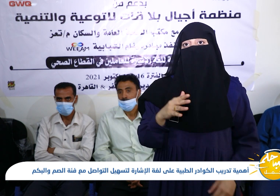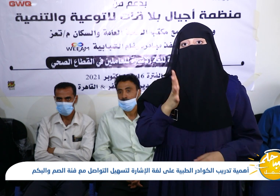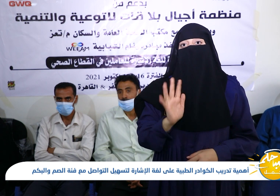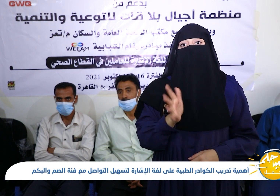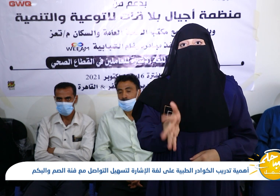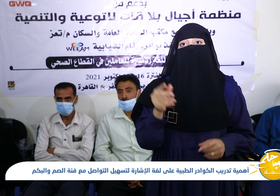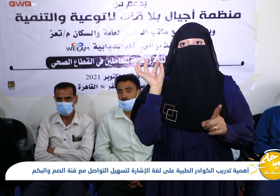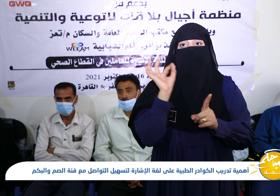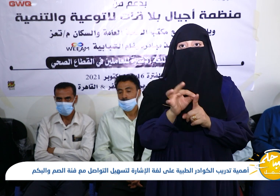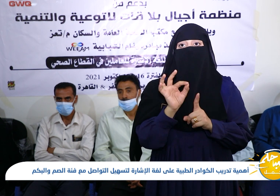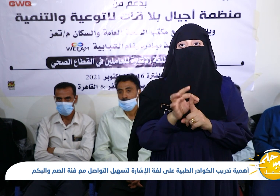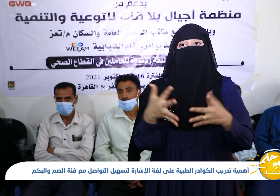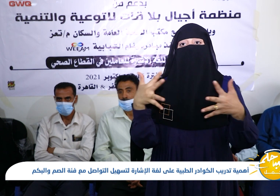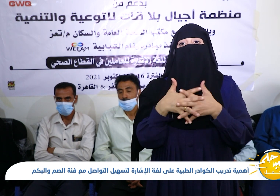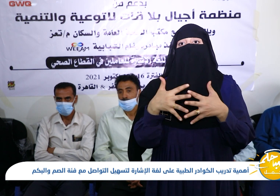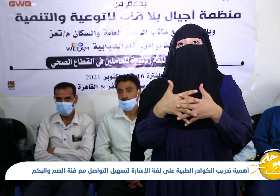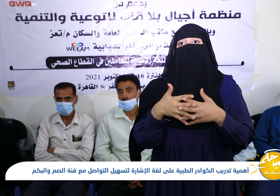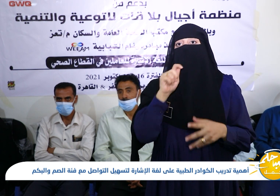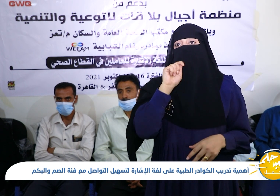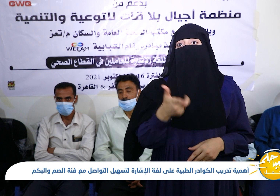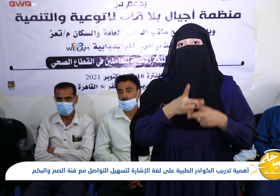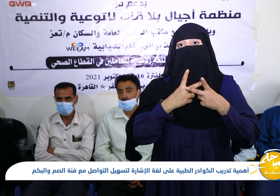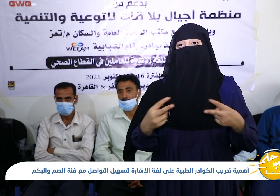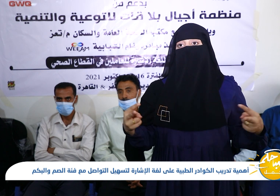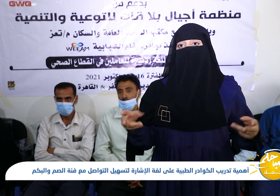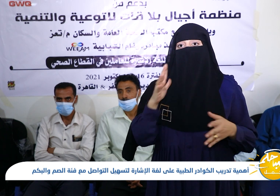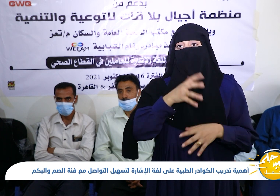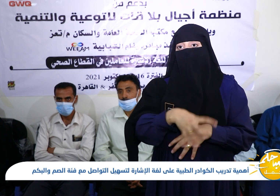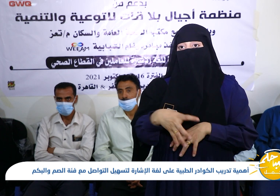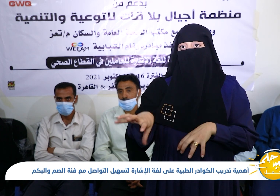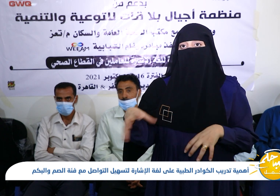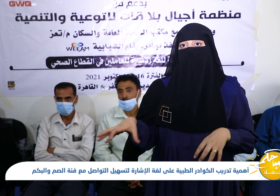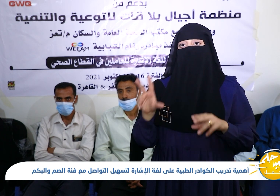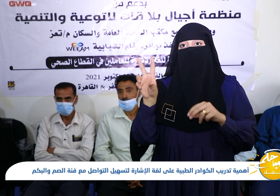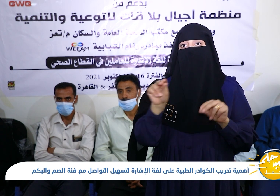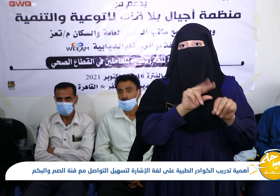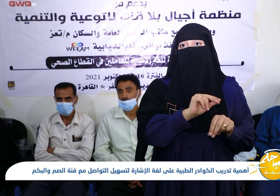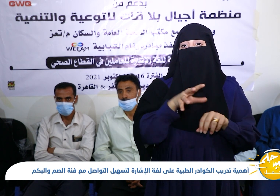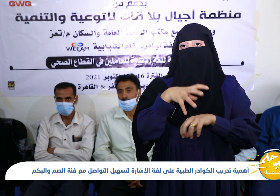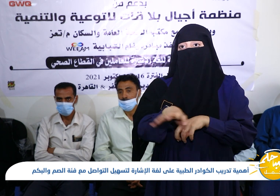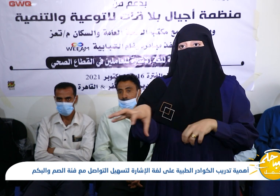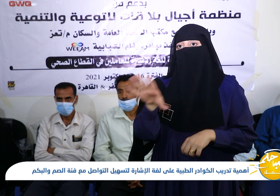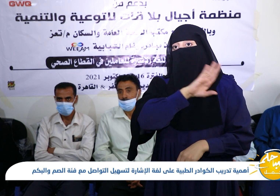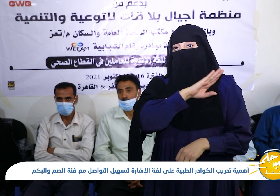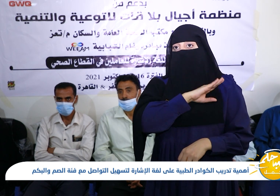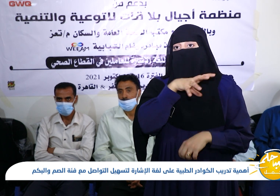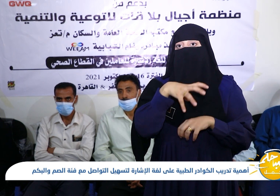مستقبلاً سوف نستهدف مشاركين من عدة قطاعات مثل قطاع